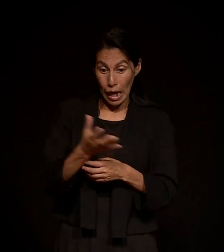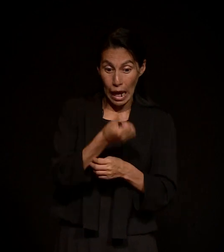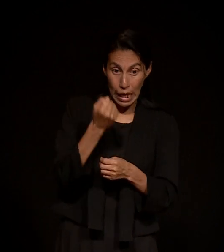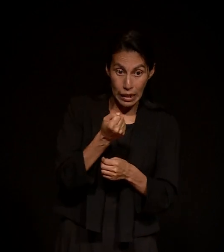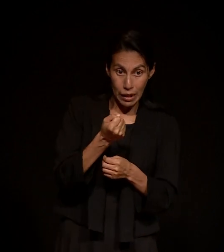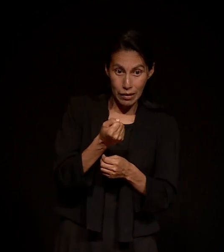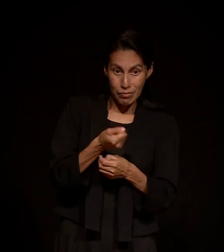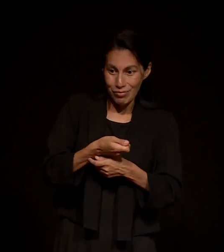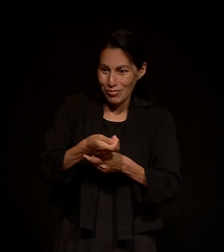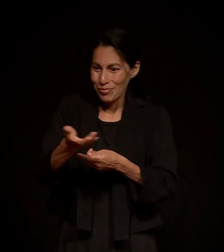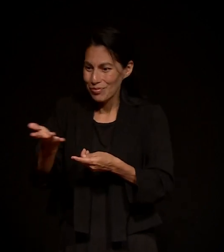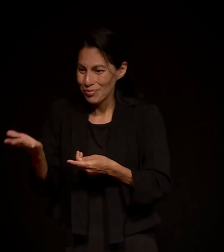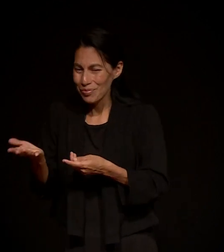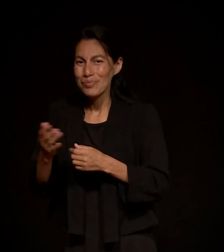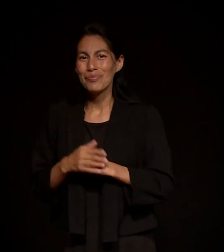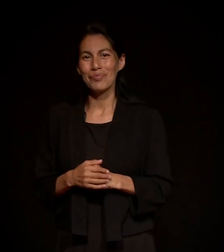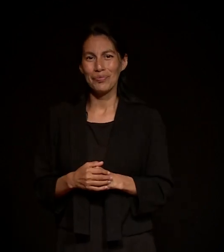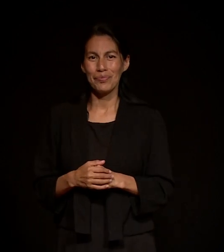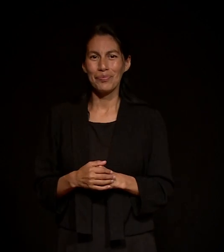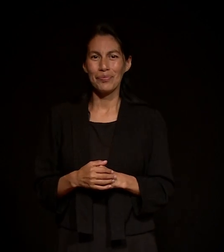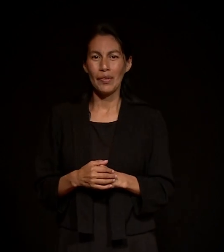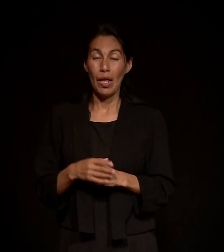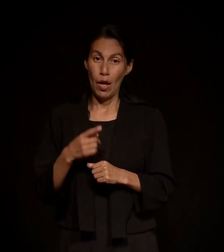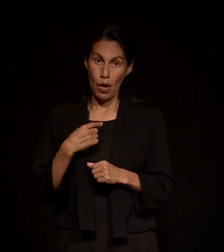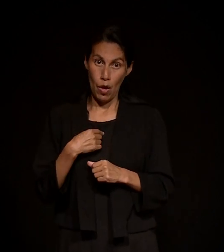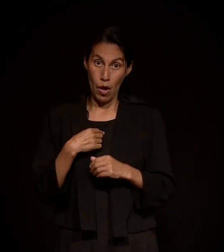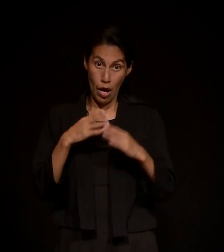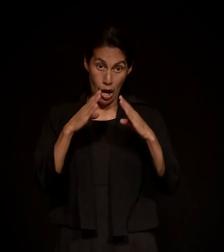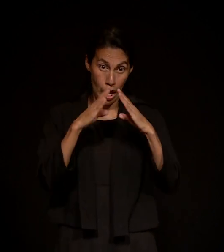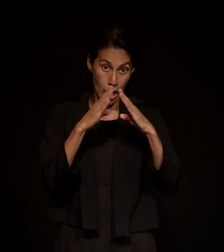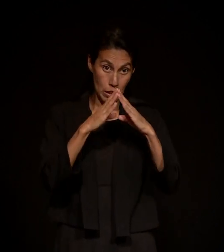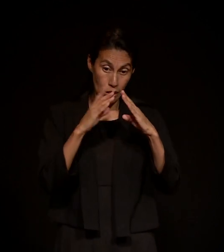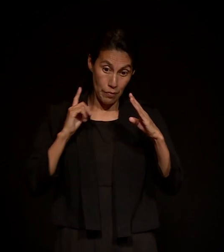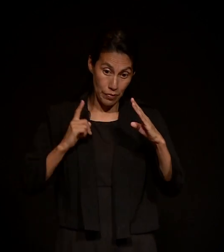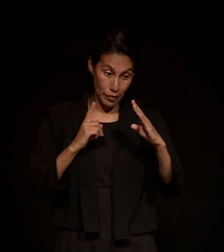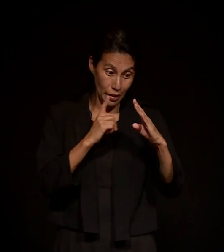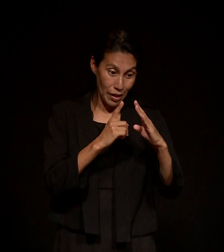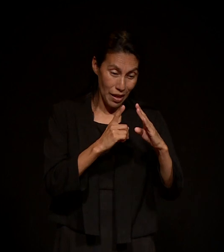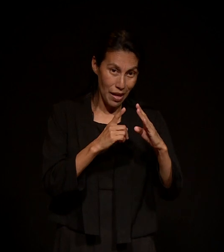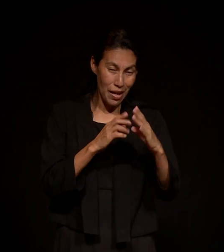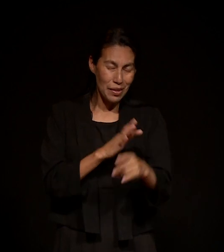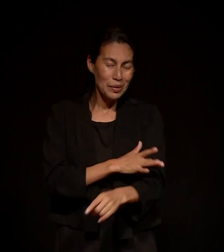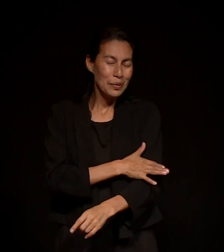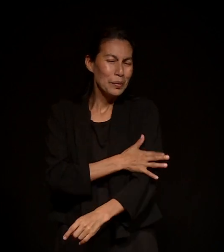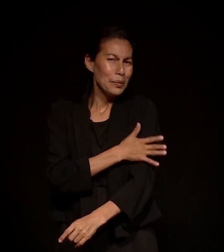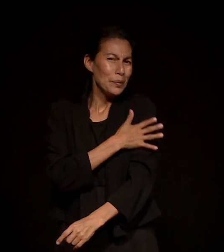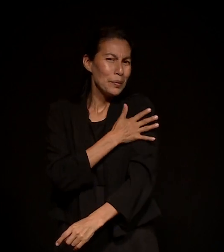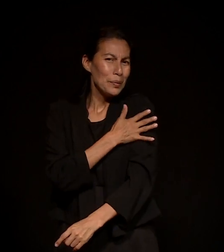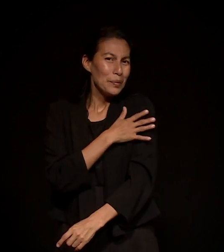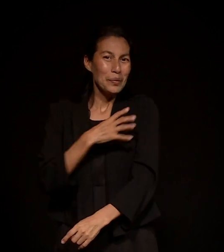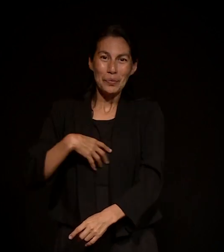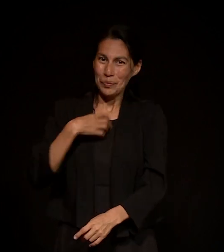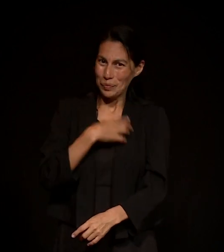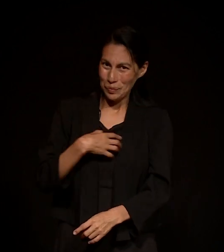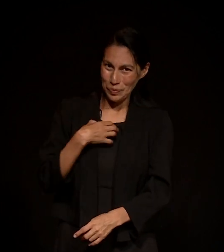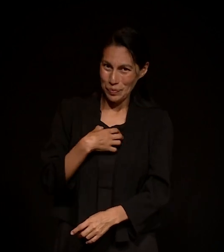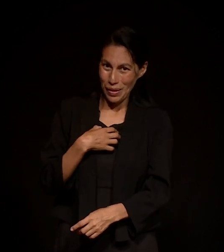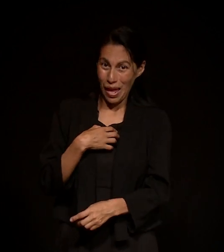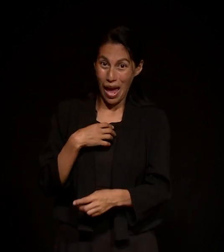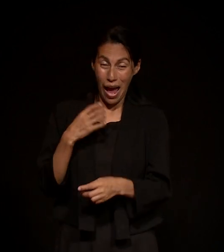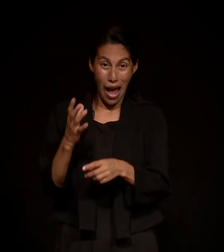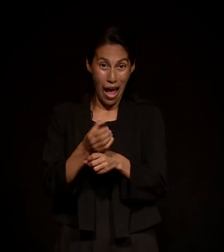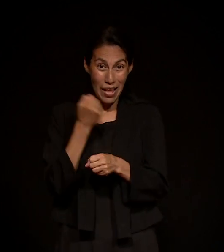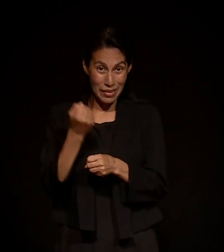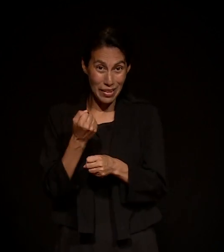lo que había ganado. Cuando llegué a la casa, estuve muy emocionada, porque aparte de que